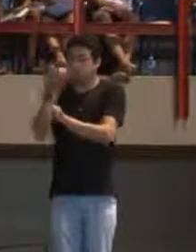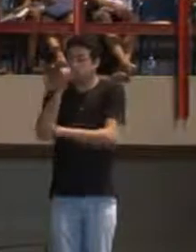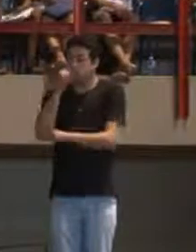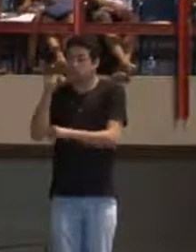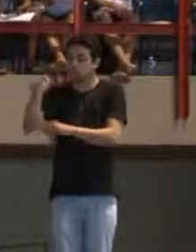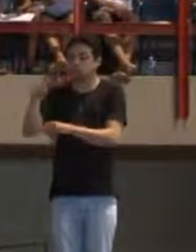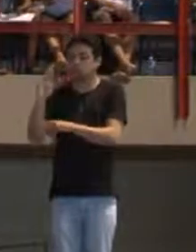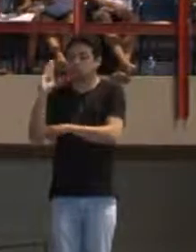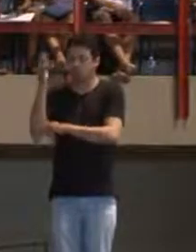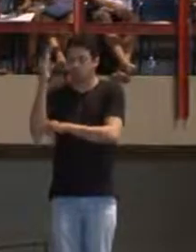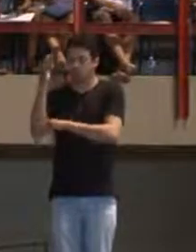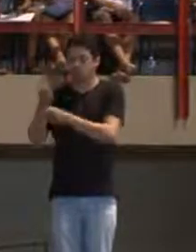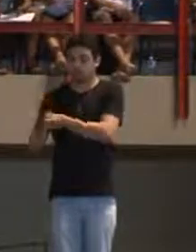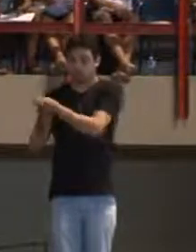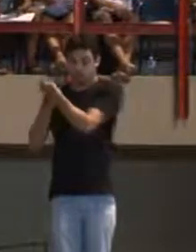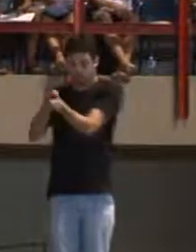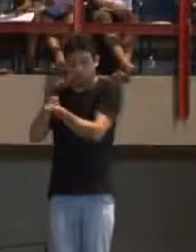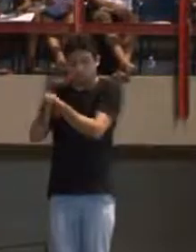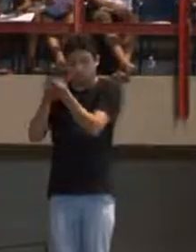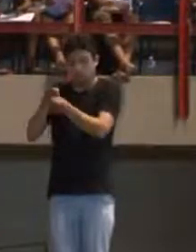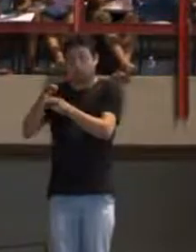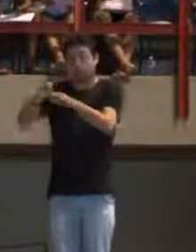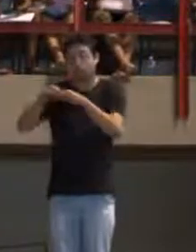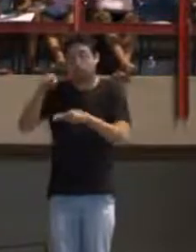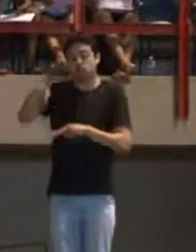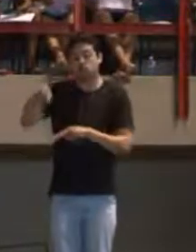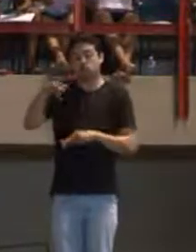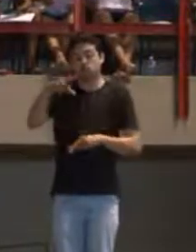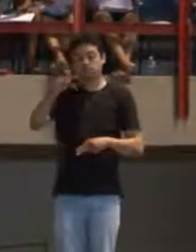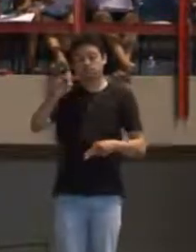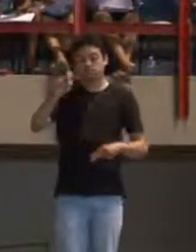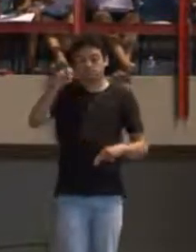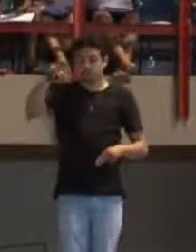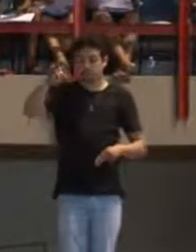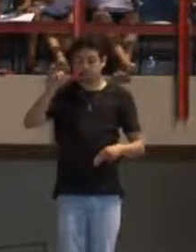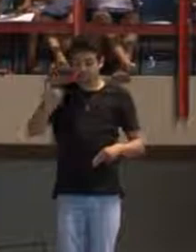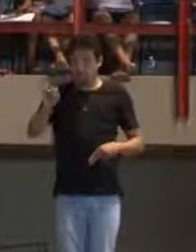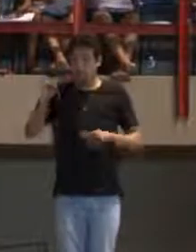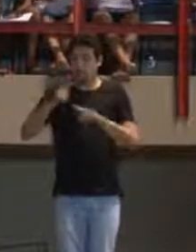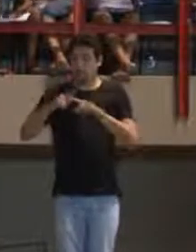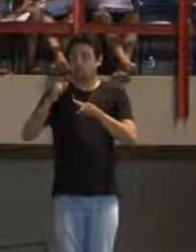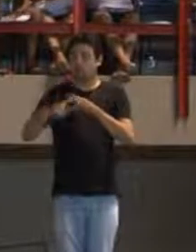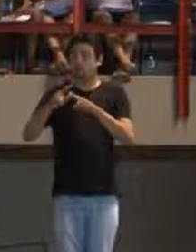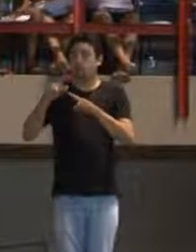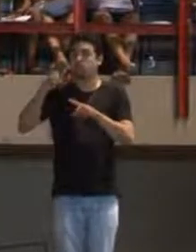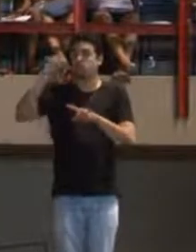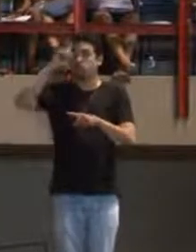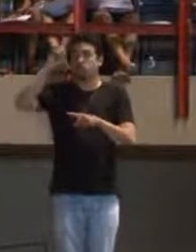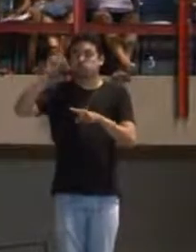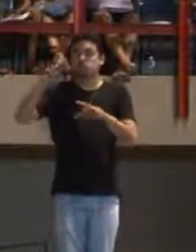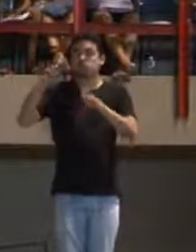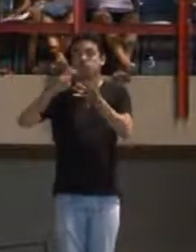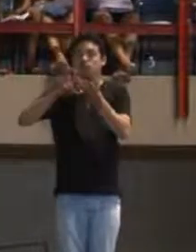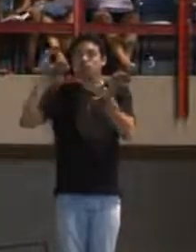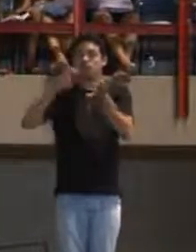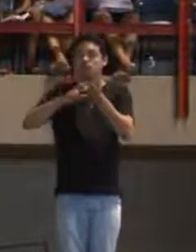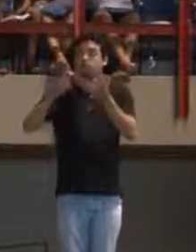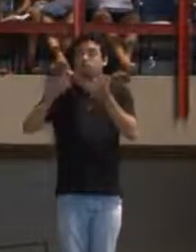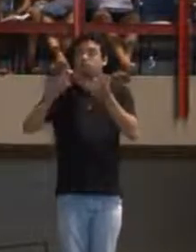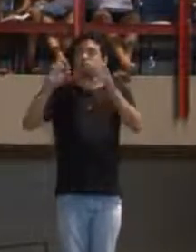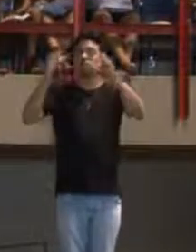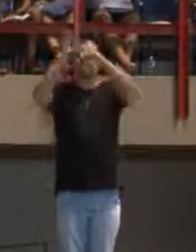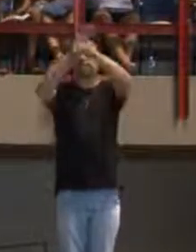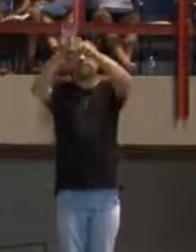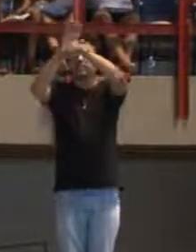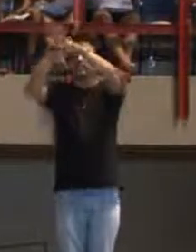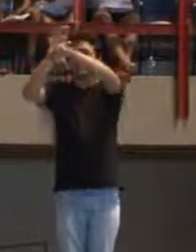é carvão mineral. Então, Pequim, a maior parte dos dias do ano, amanhece o céu cinza.